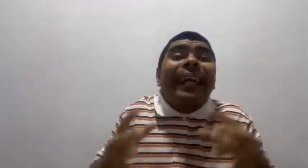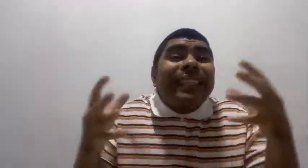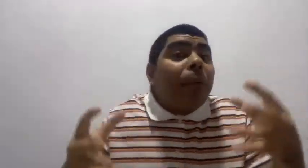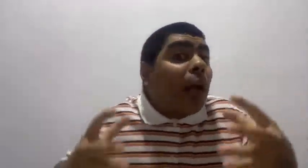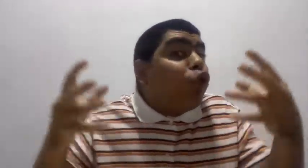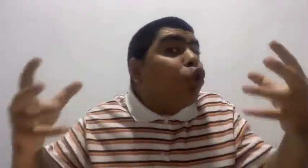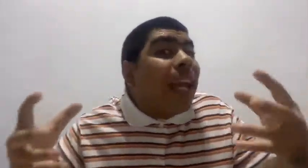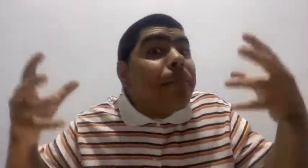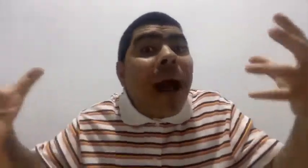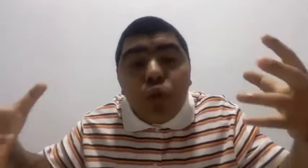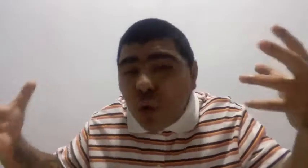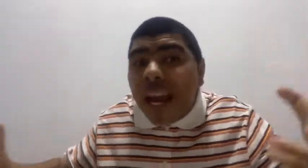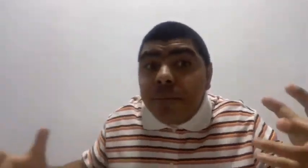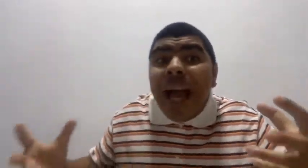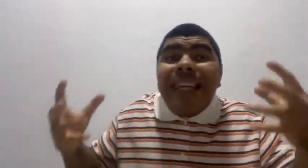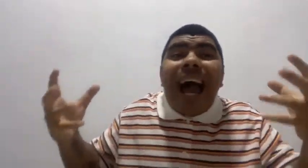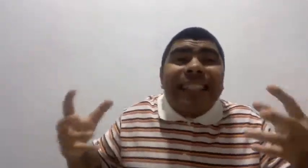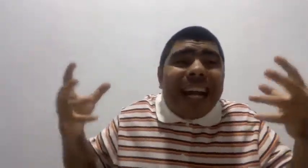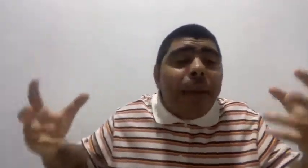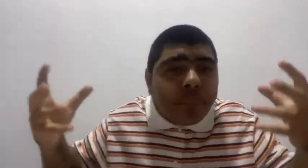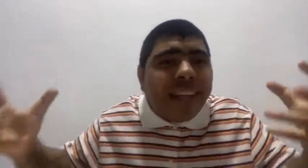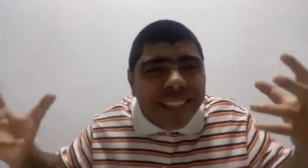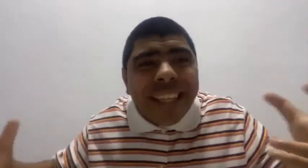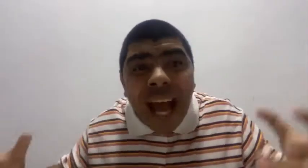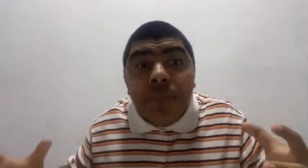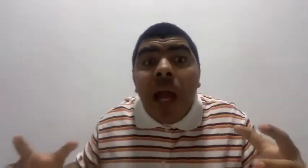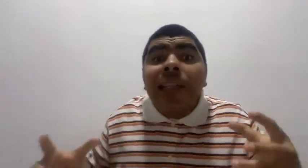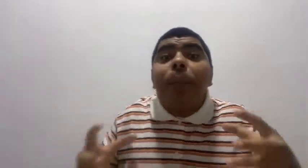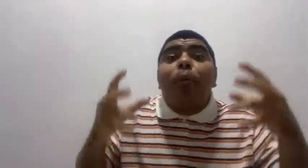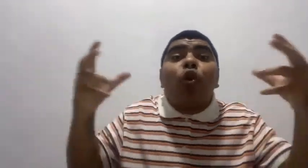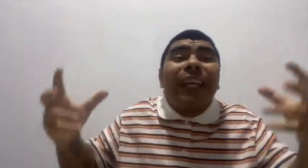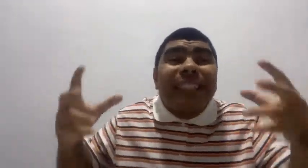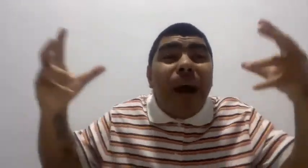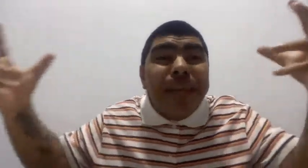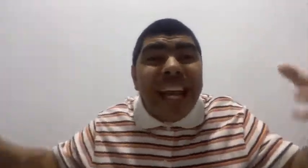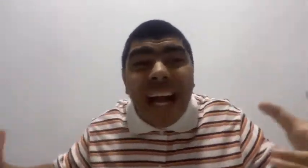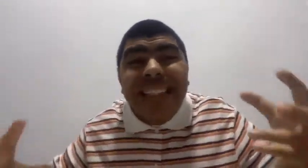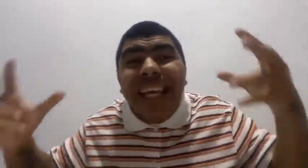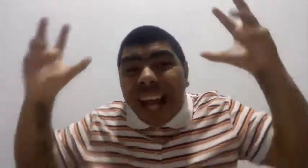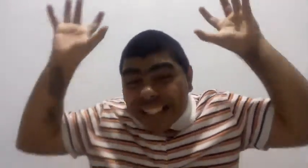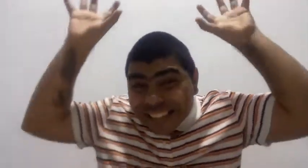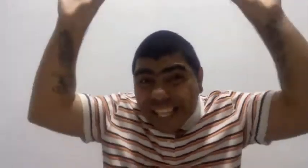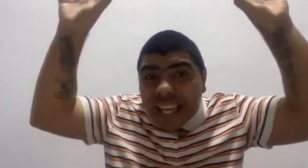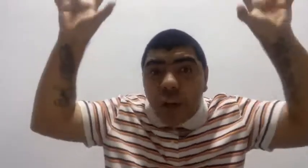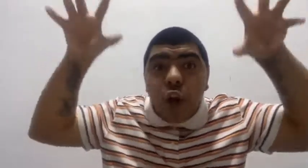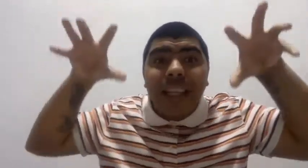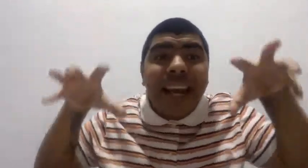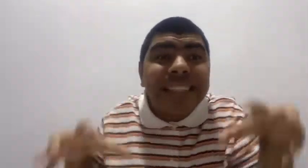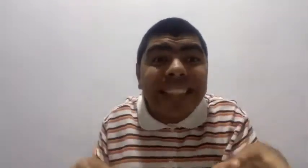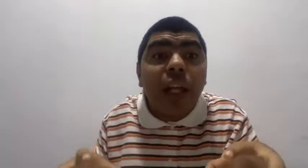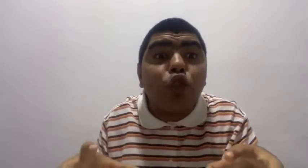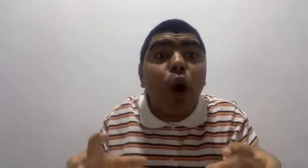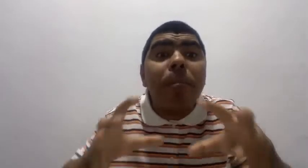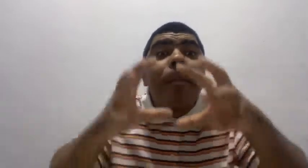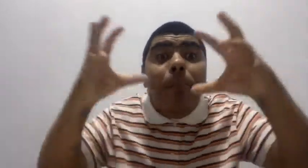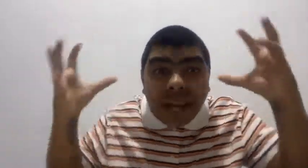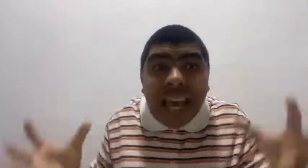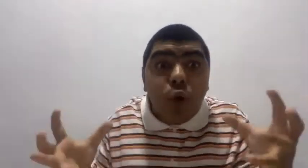está hablando de madurez, la capacidad de poder caminar delante de Dios y delante de los hombres pleno.